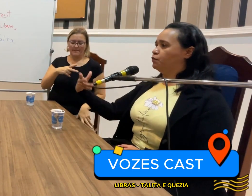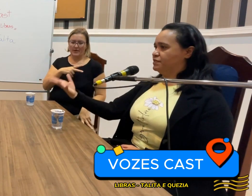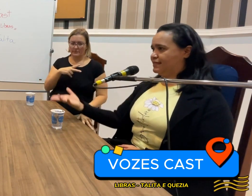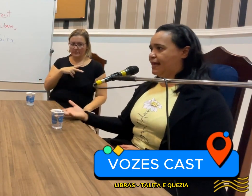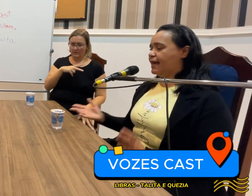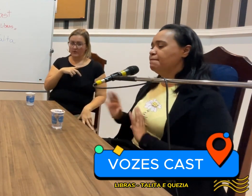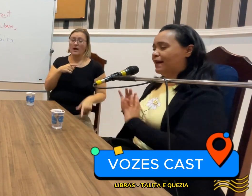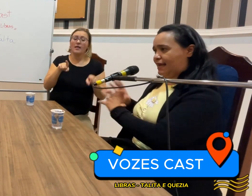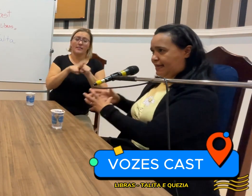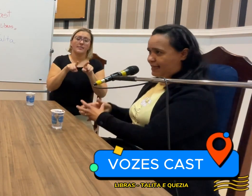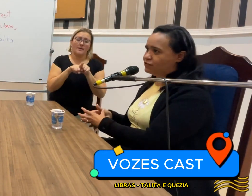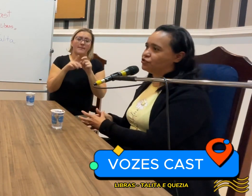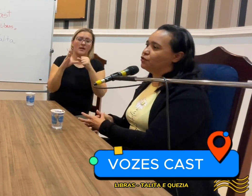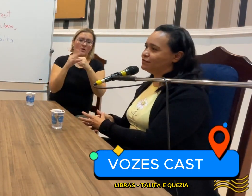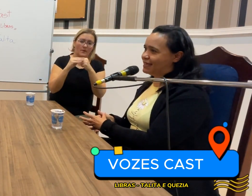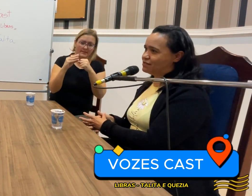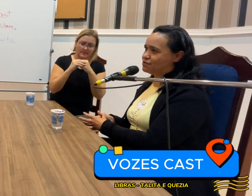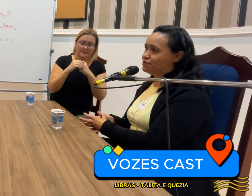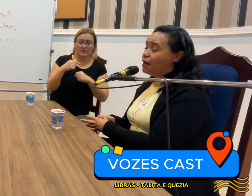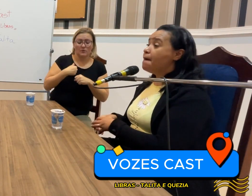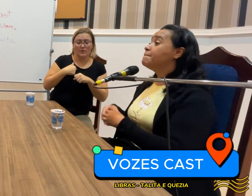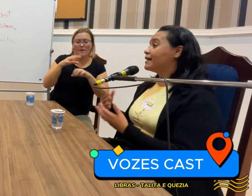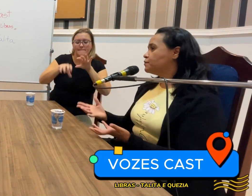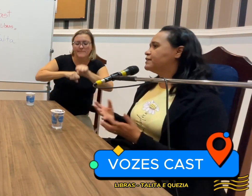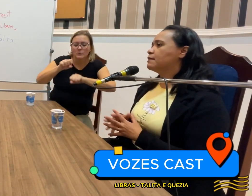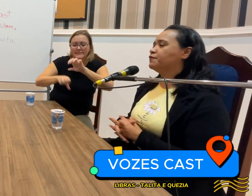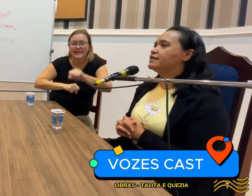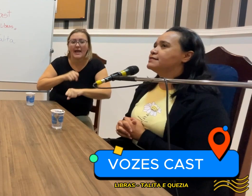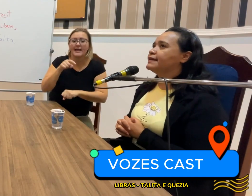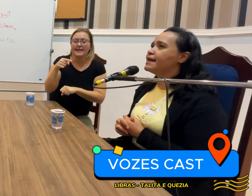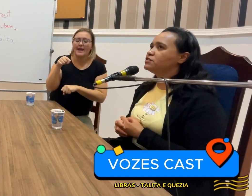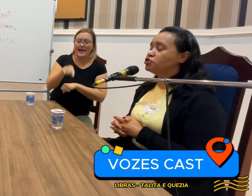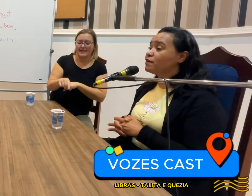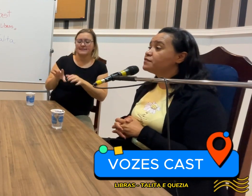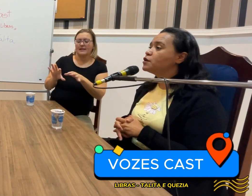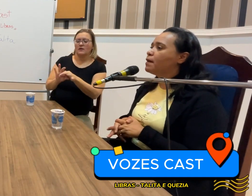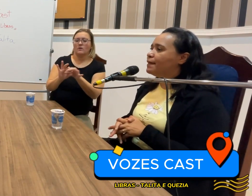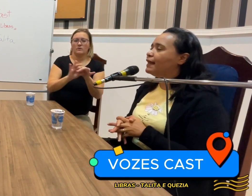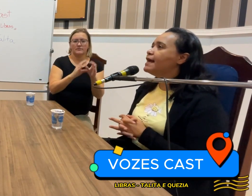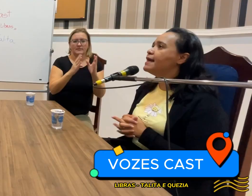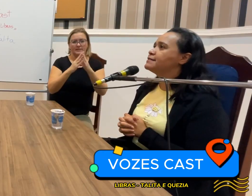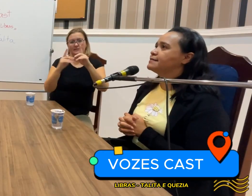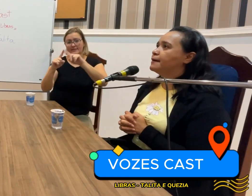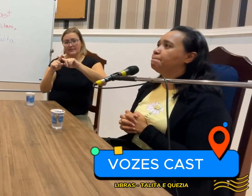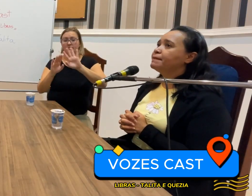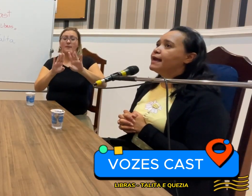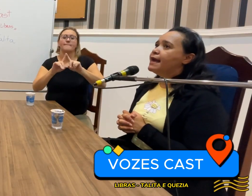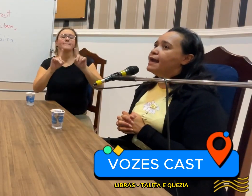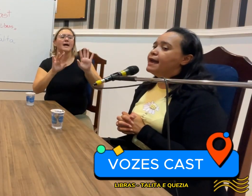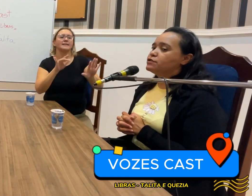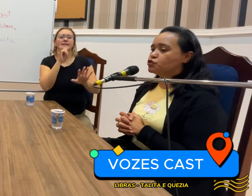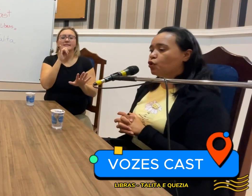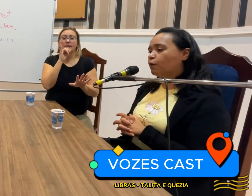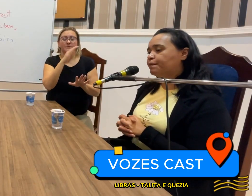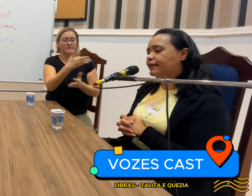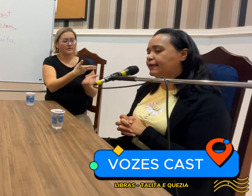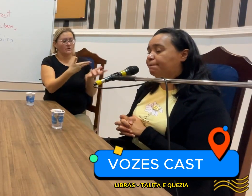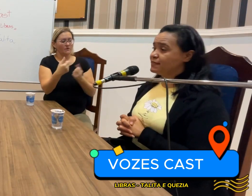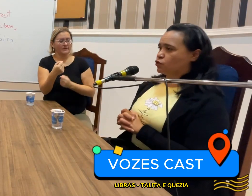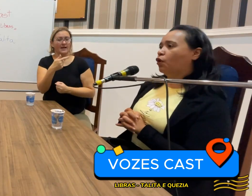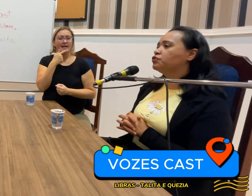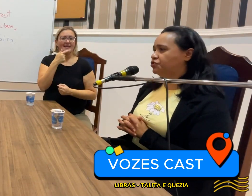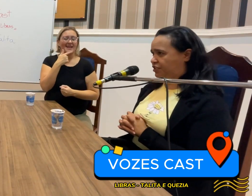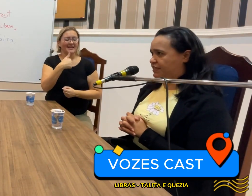conhecimentos que eu busquei para este contexto. Mas, por exemplo, falar assim, Kes, a gente vai fazer uma palestra